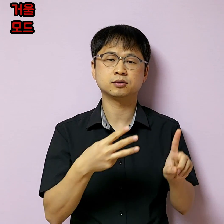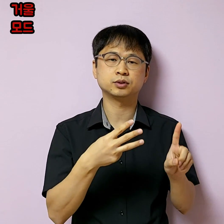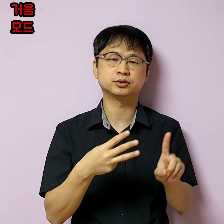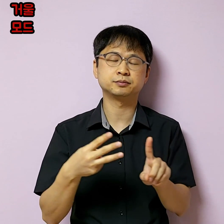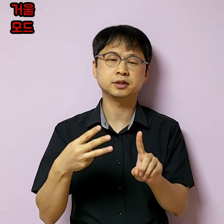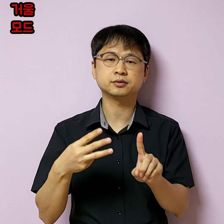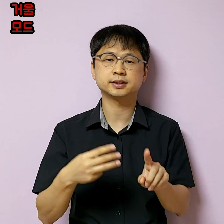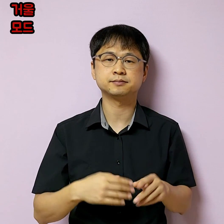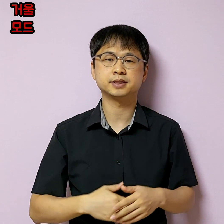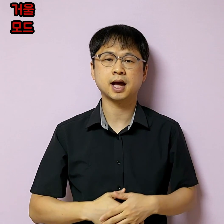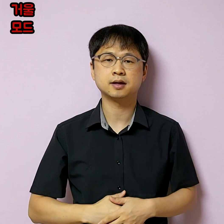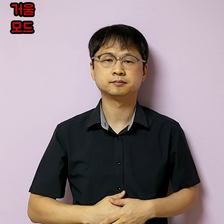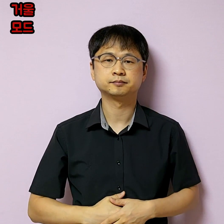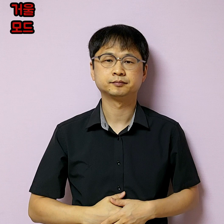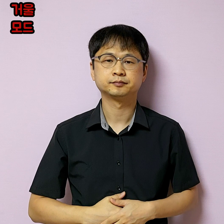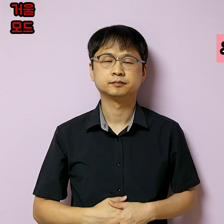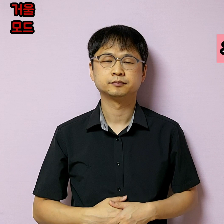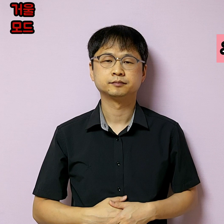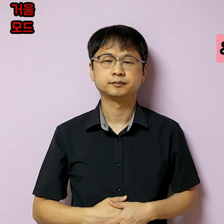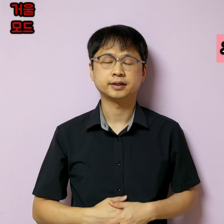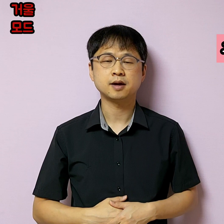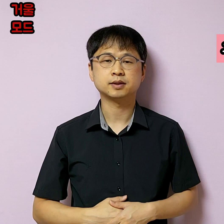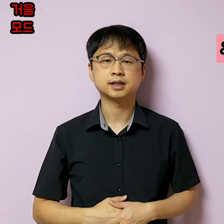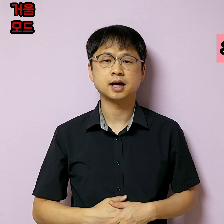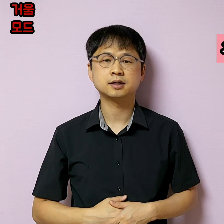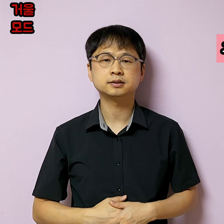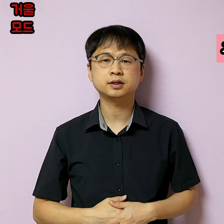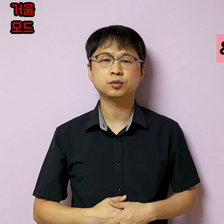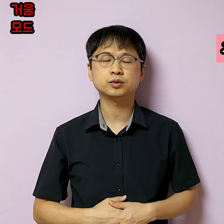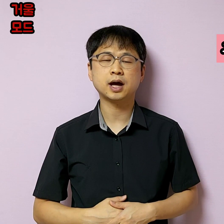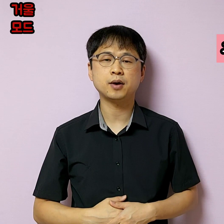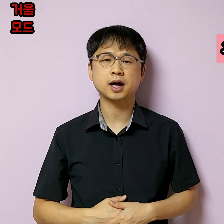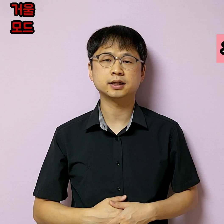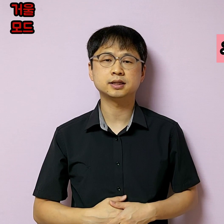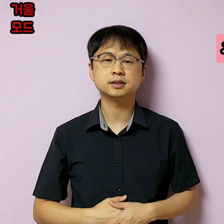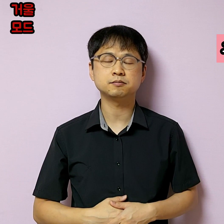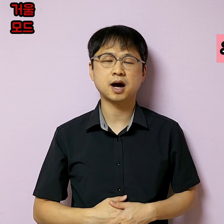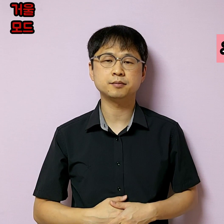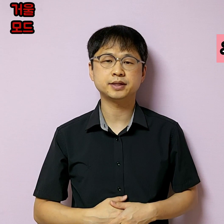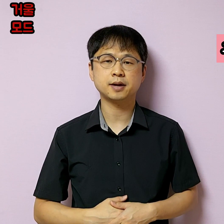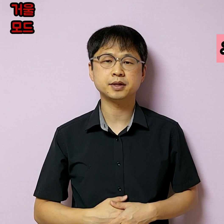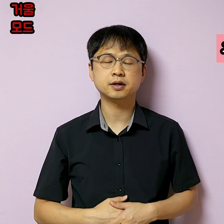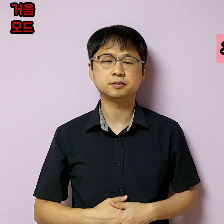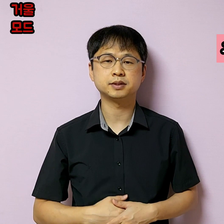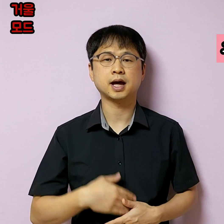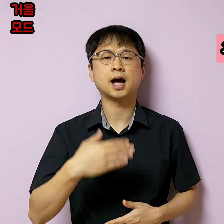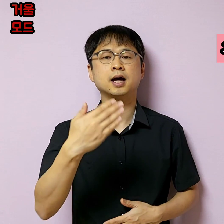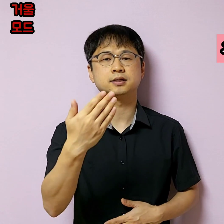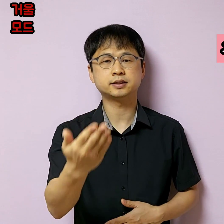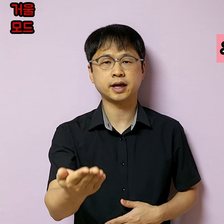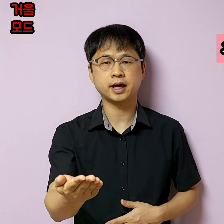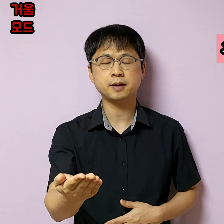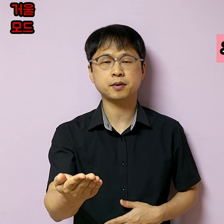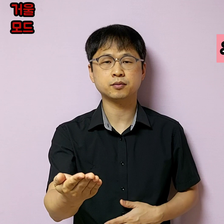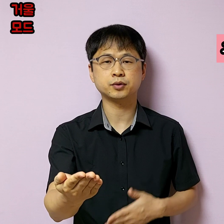참고해 주시면 좋겠습니다. 네, 다음 가사 그대도 나와 같은 마음이라면입니다. 그대